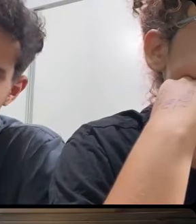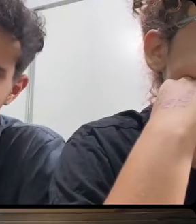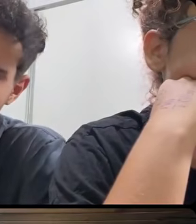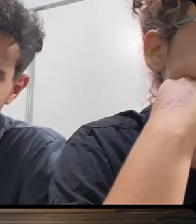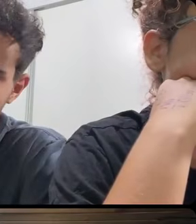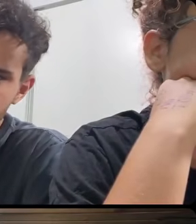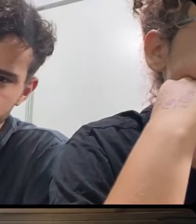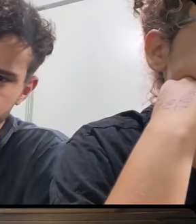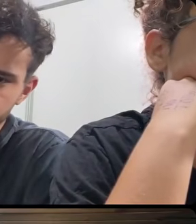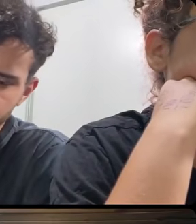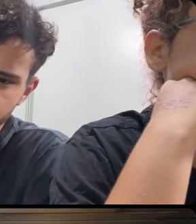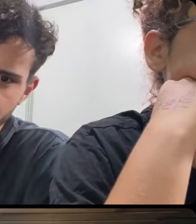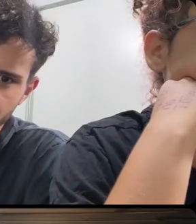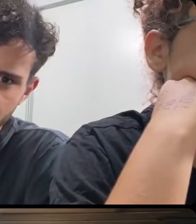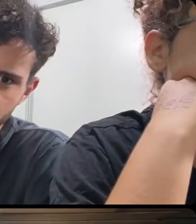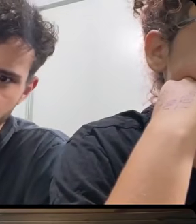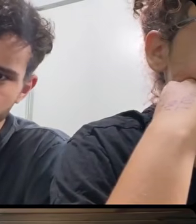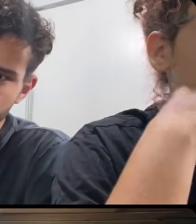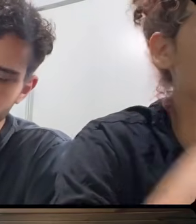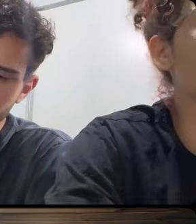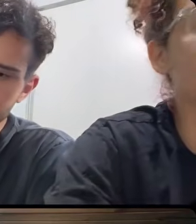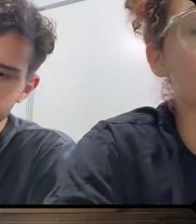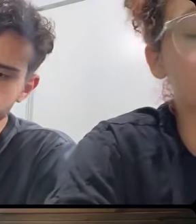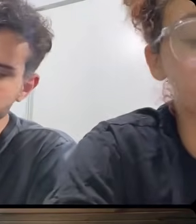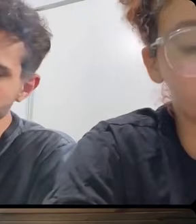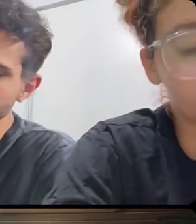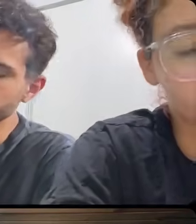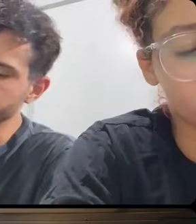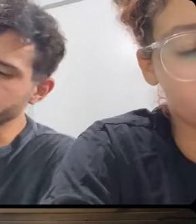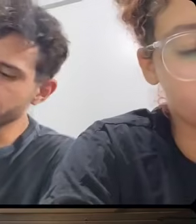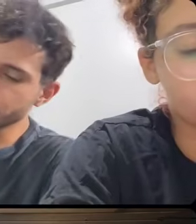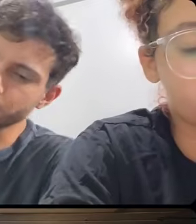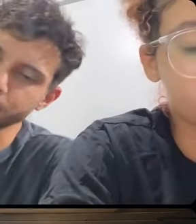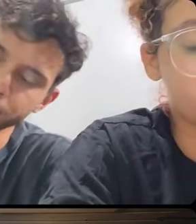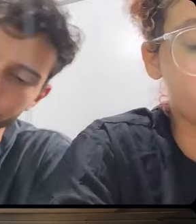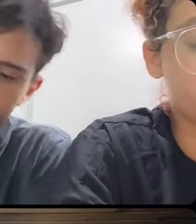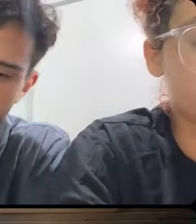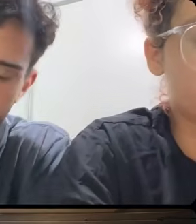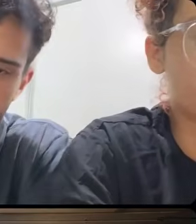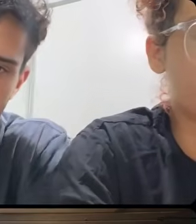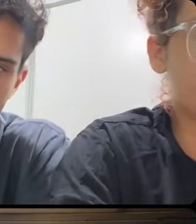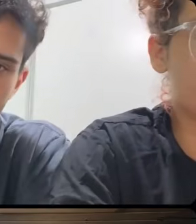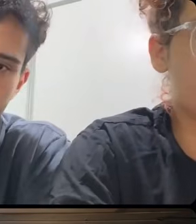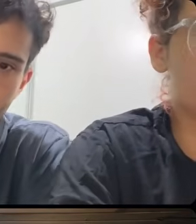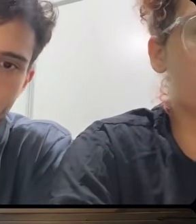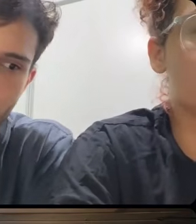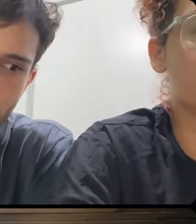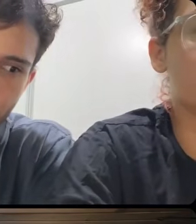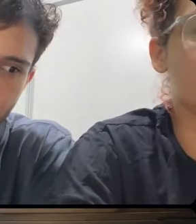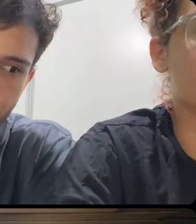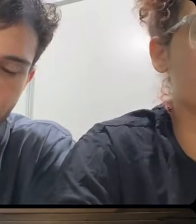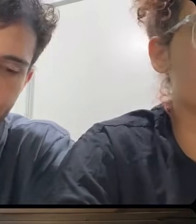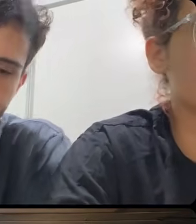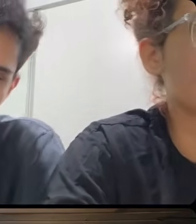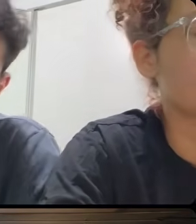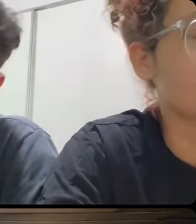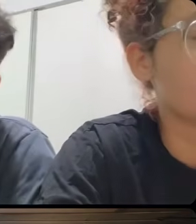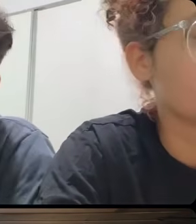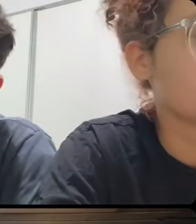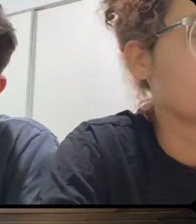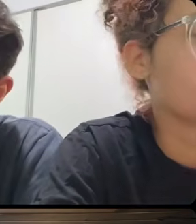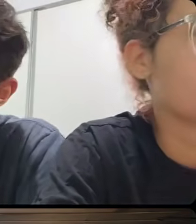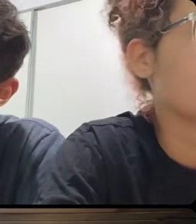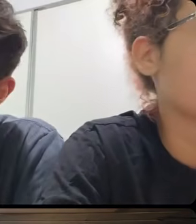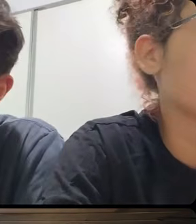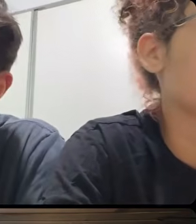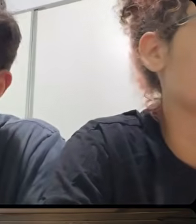Ganhou algumas bolsas, na verdade, né, para participar lá do Congresso. E eu fui um deles, né? Eu fui o que ganhou uma bolsa para participar.